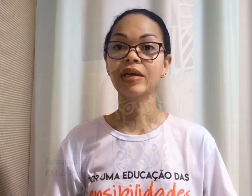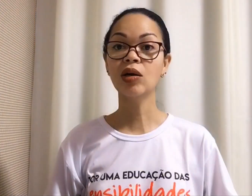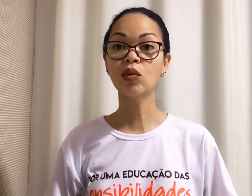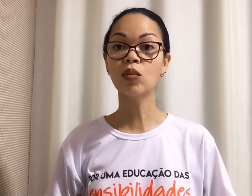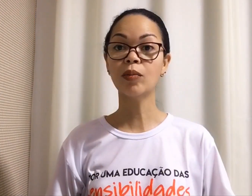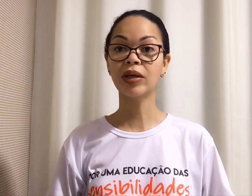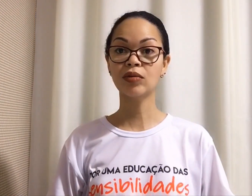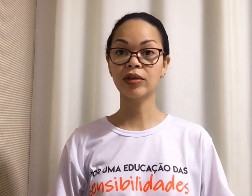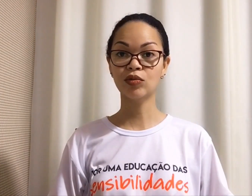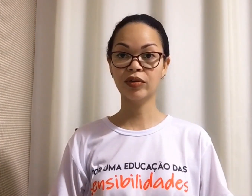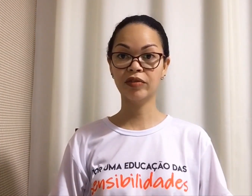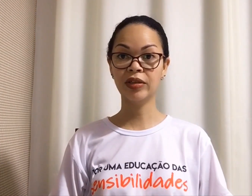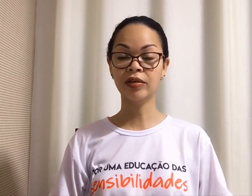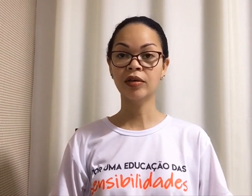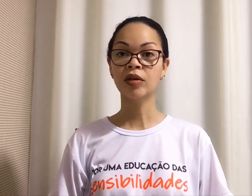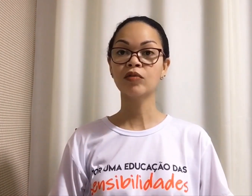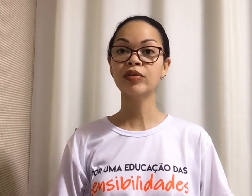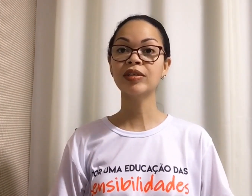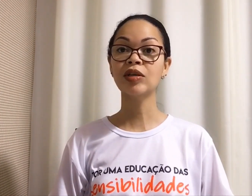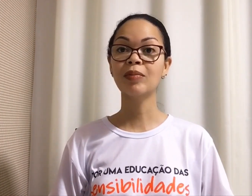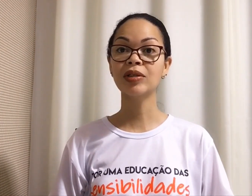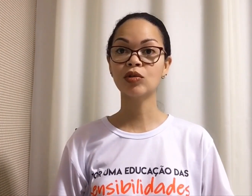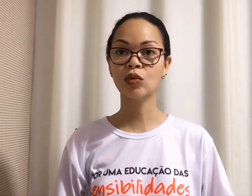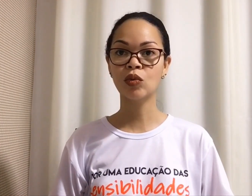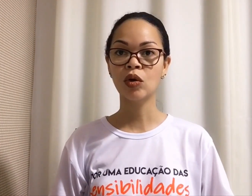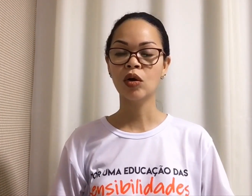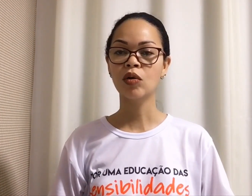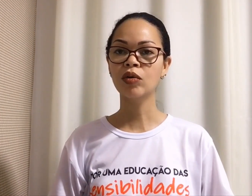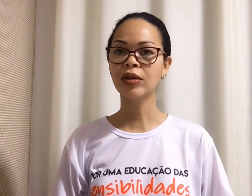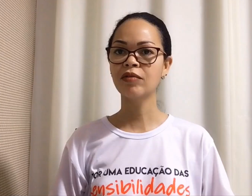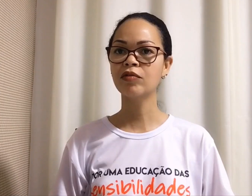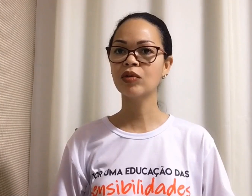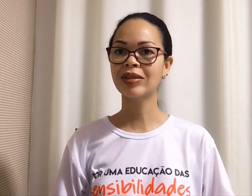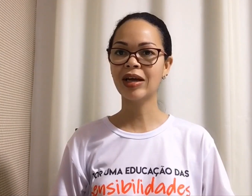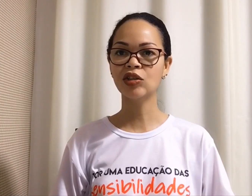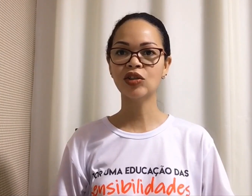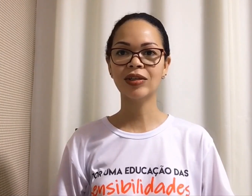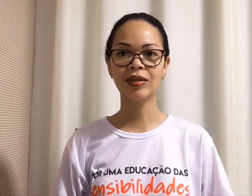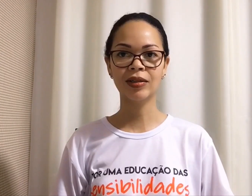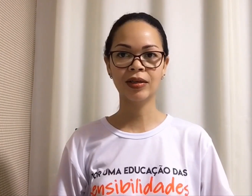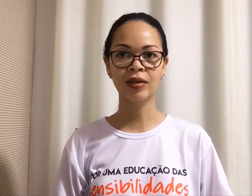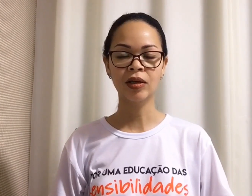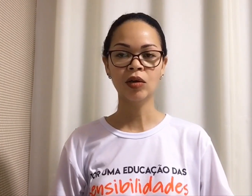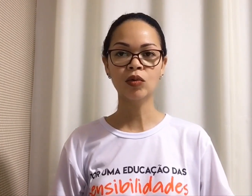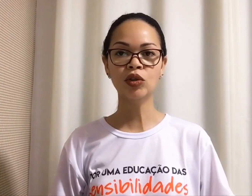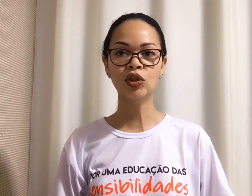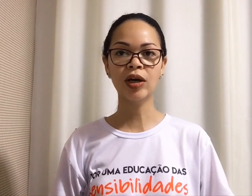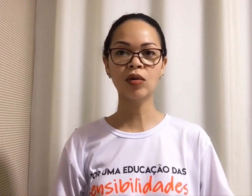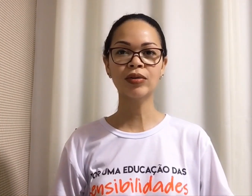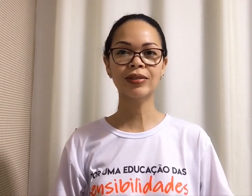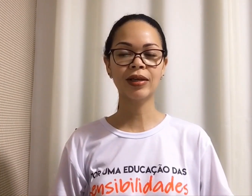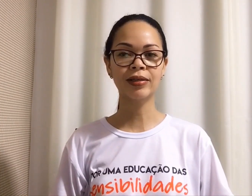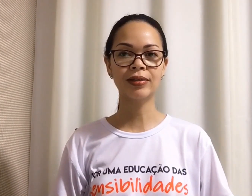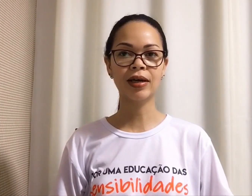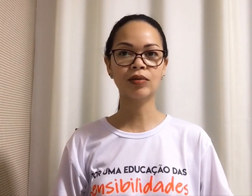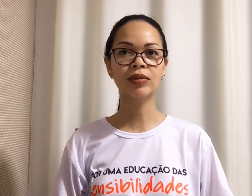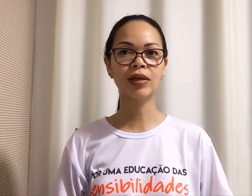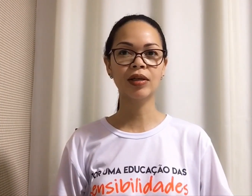Em algum momento da sua vida, você já pensou ou teve vontade de entender os diálogos sinalizados